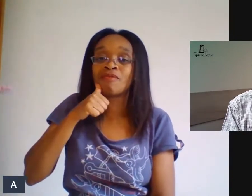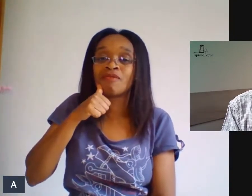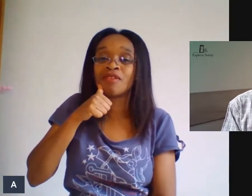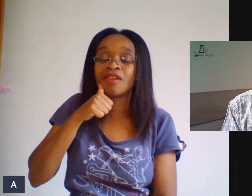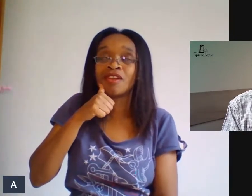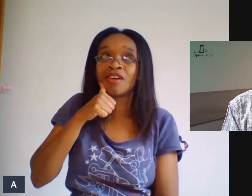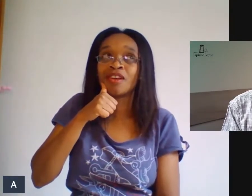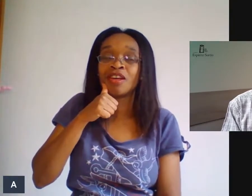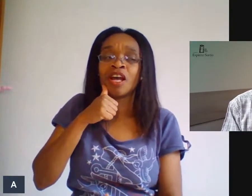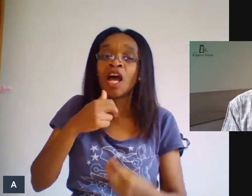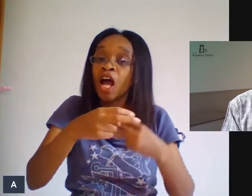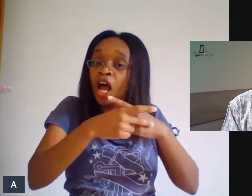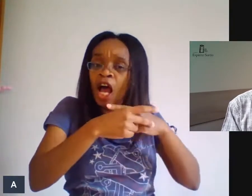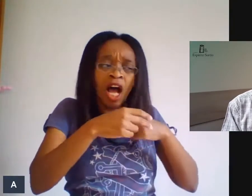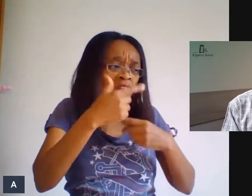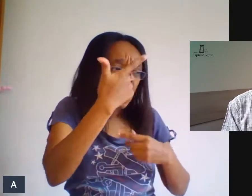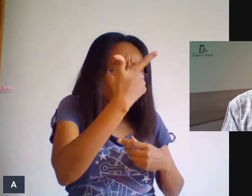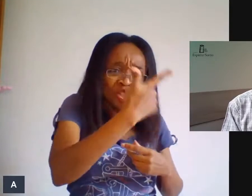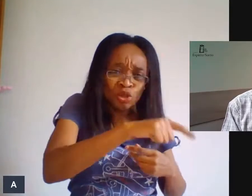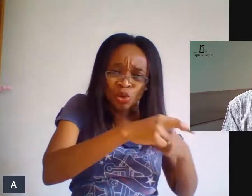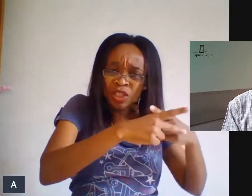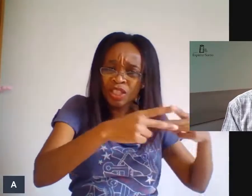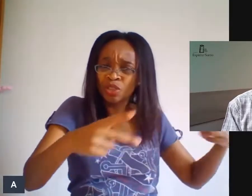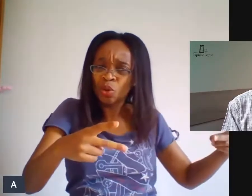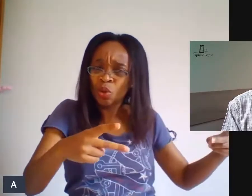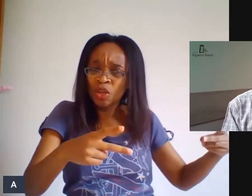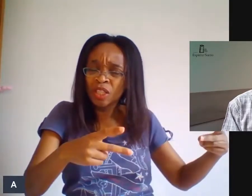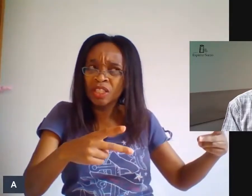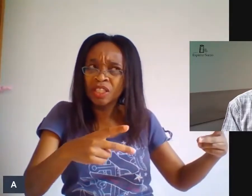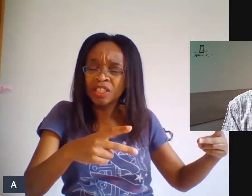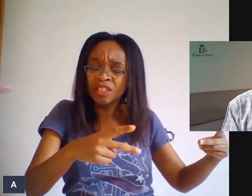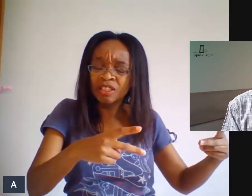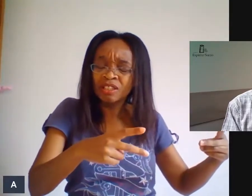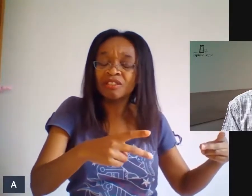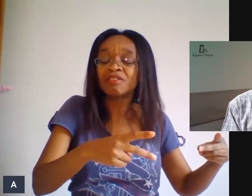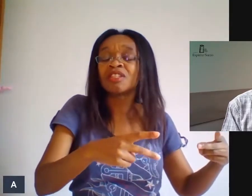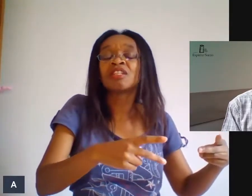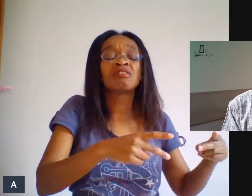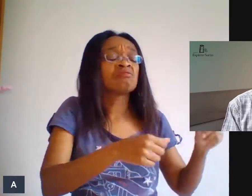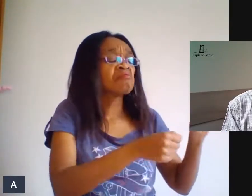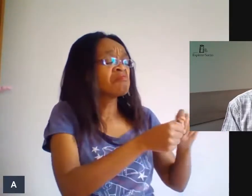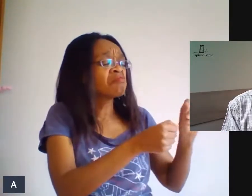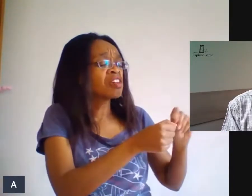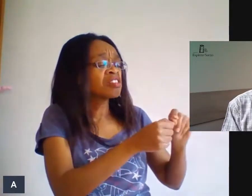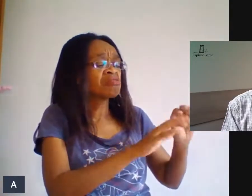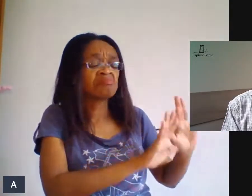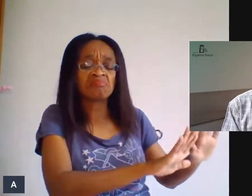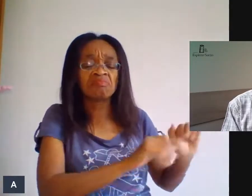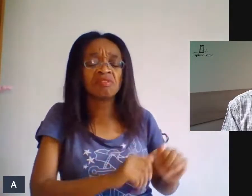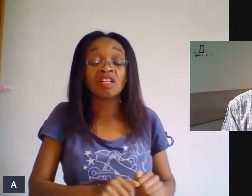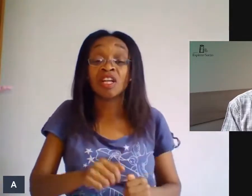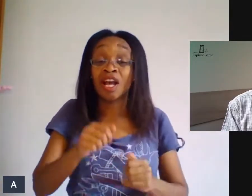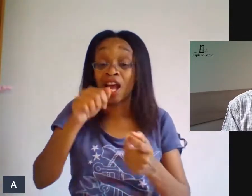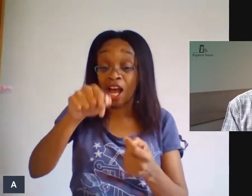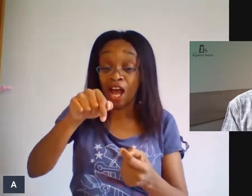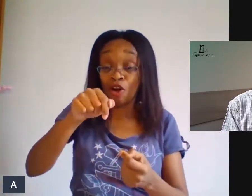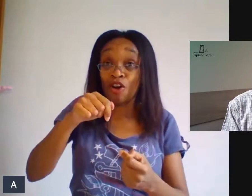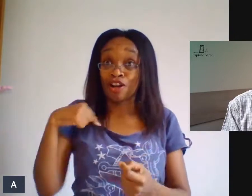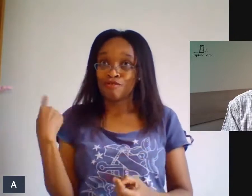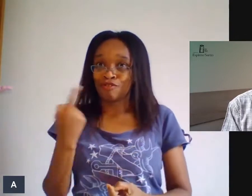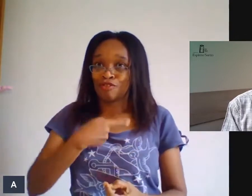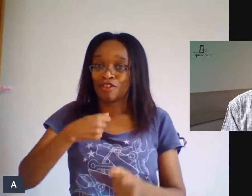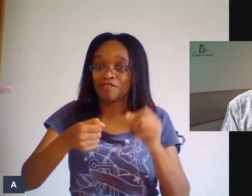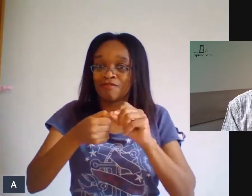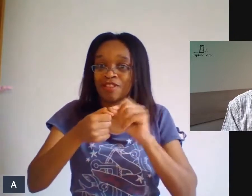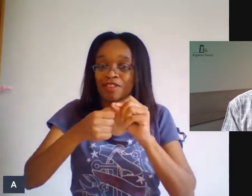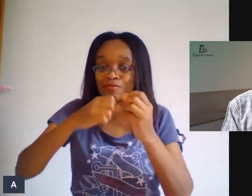Deus disse faça-se. Em relação ao homem e à mulher, não, ele diz façamos. Esse façamos no